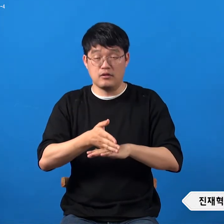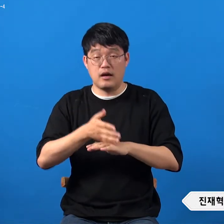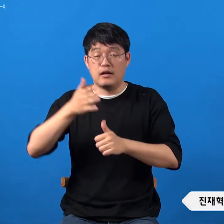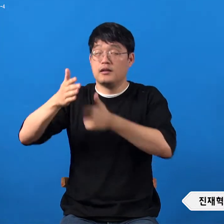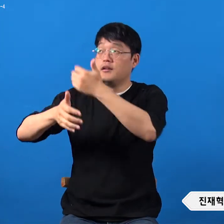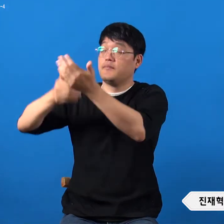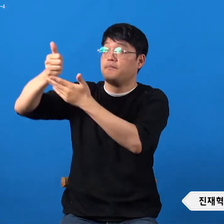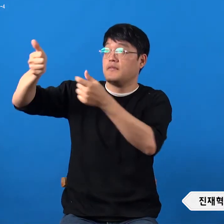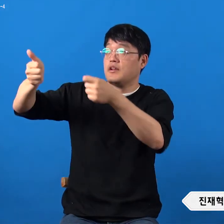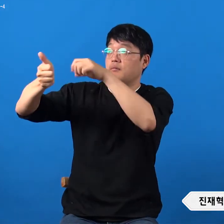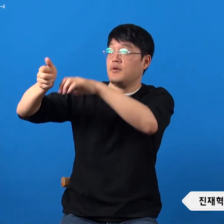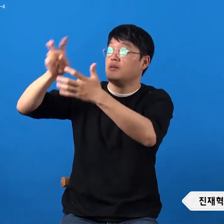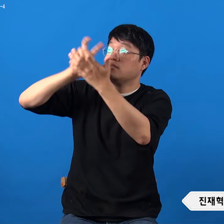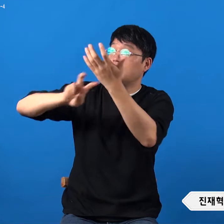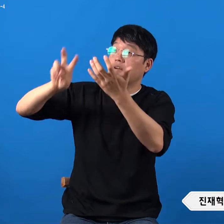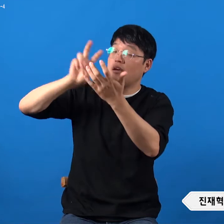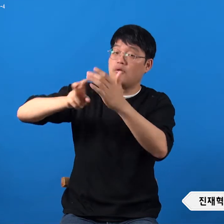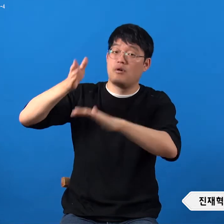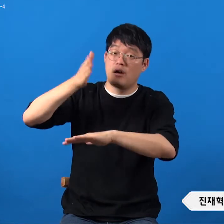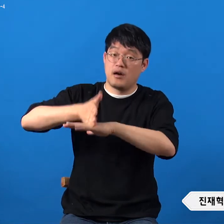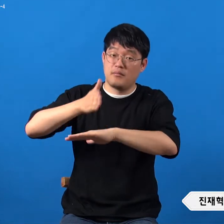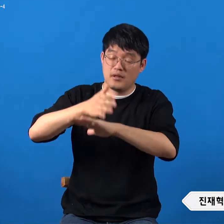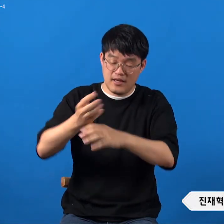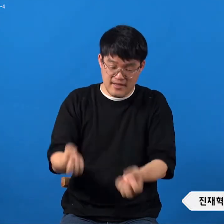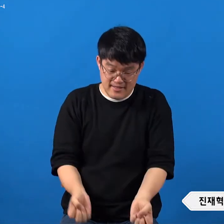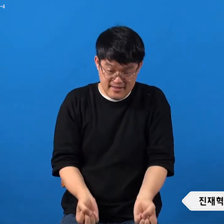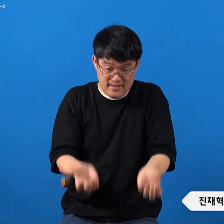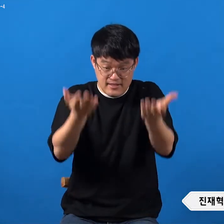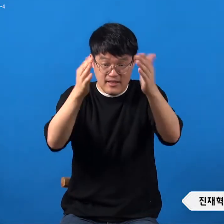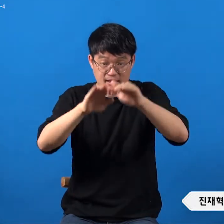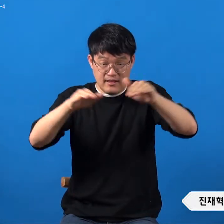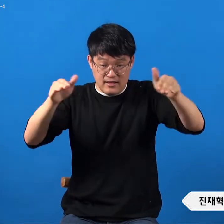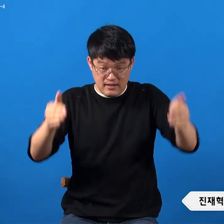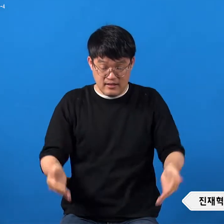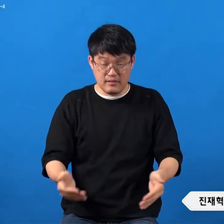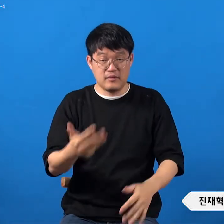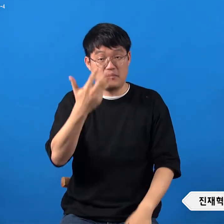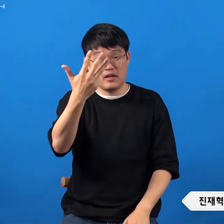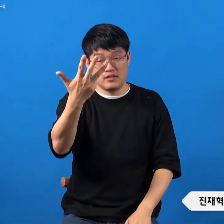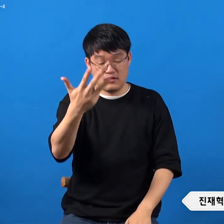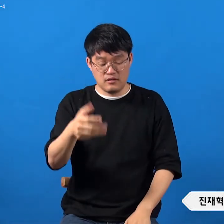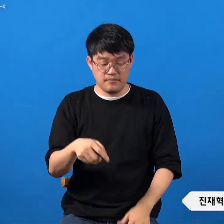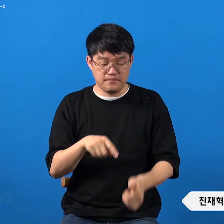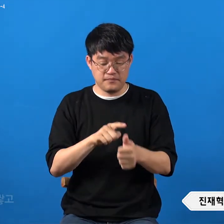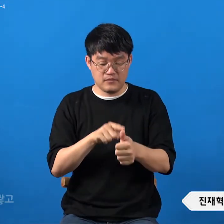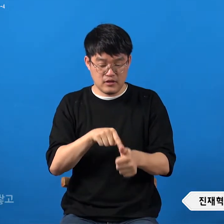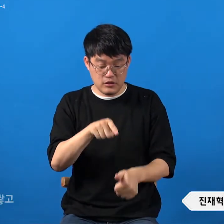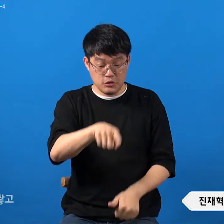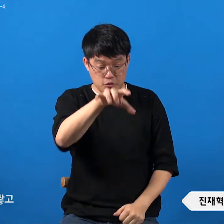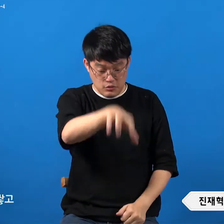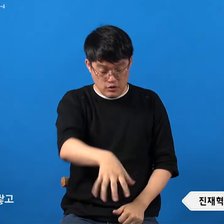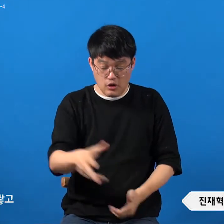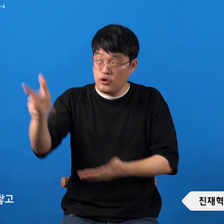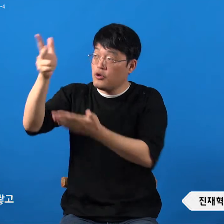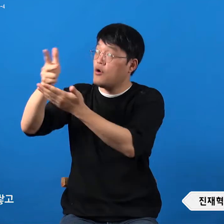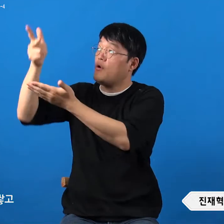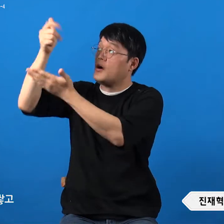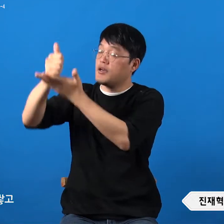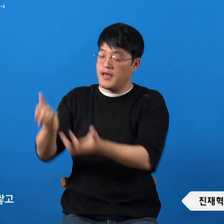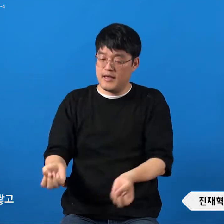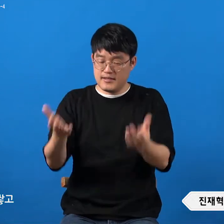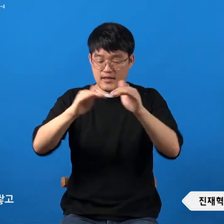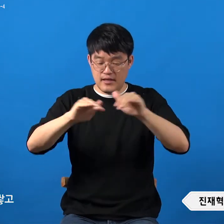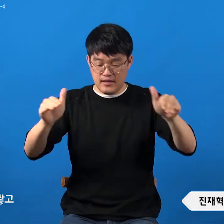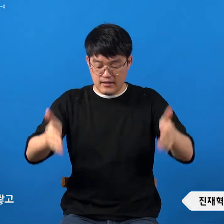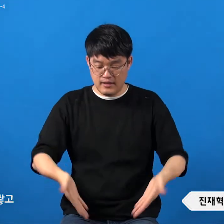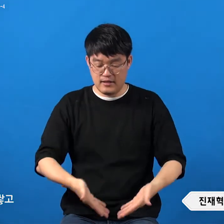말씀에 감사하며 하나님 앞에 찬양과 감사의 제단을 쌓습니다. 8절입니다. 그가 그곳에서